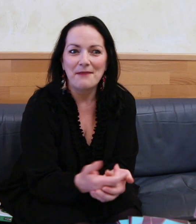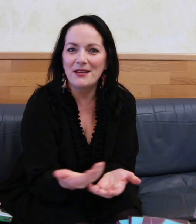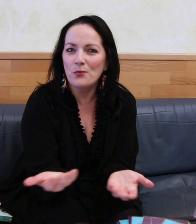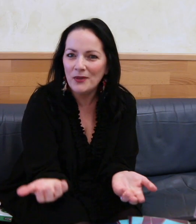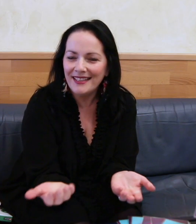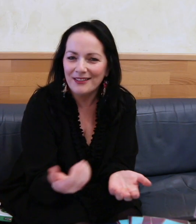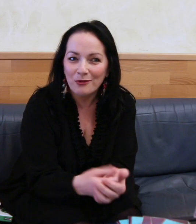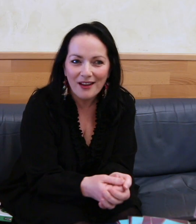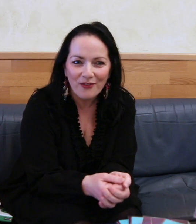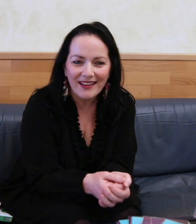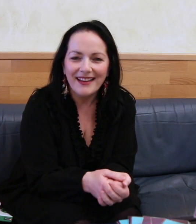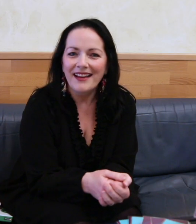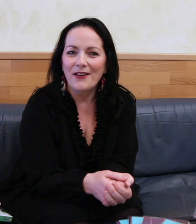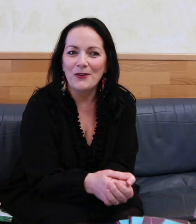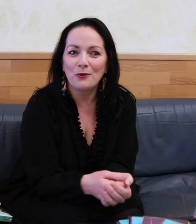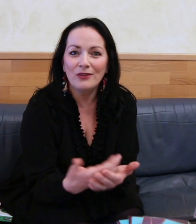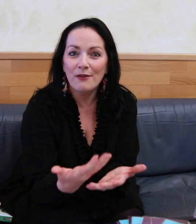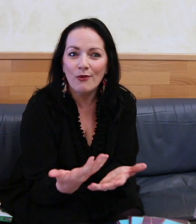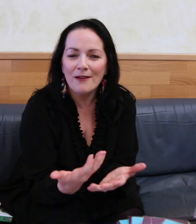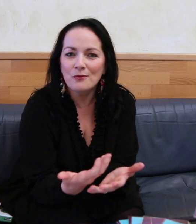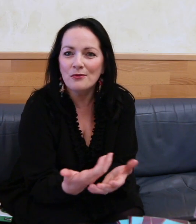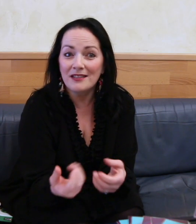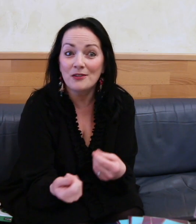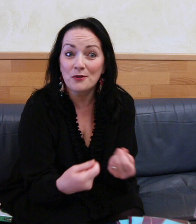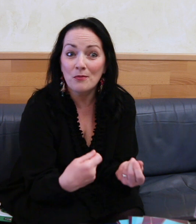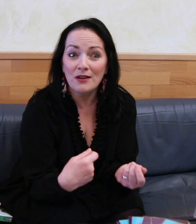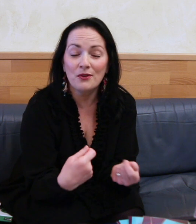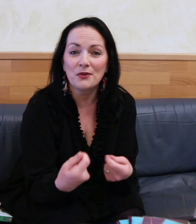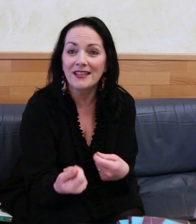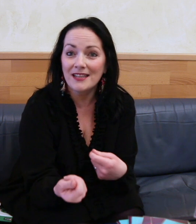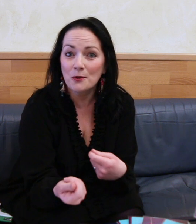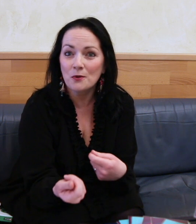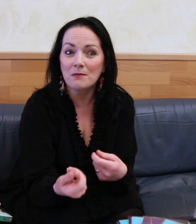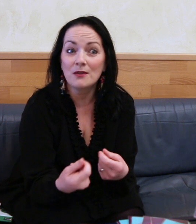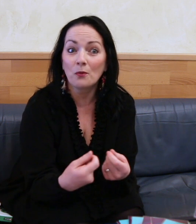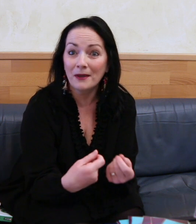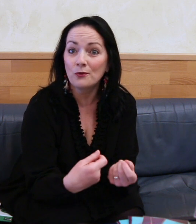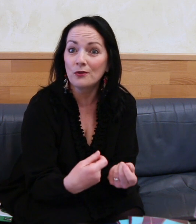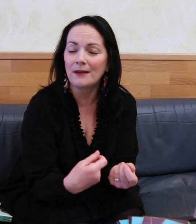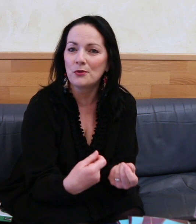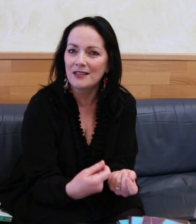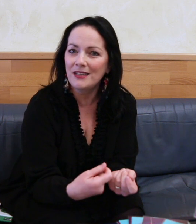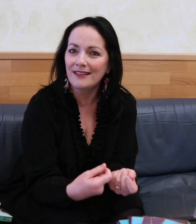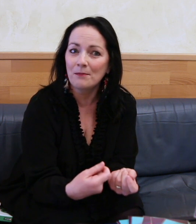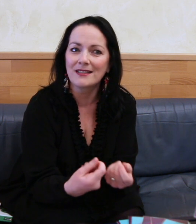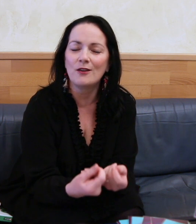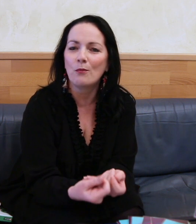Mais oui, tout à fait. Toutes les fois où justement ils veulent se dire des choses, mais ils n'en ont pas toujours la possibilité parce qu'il leur